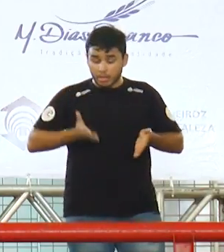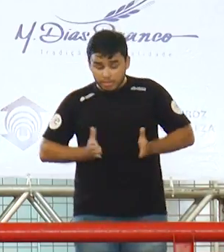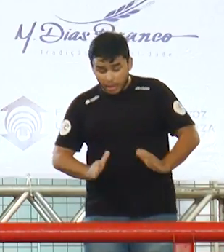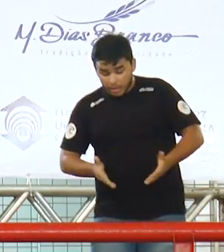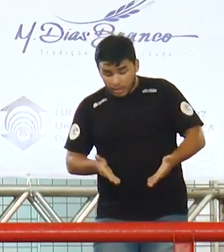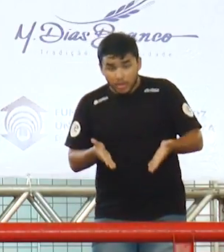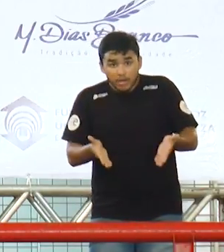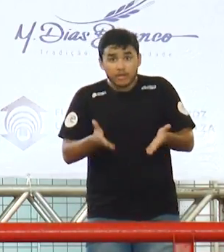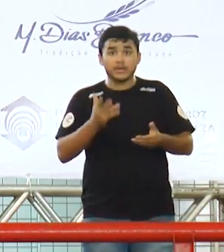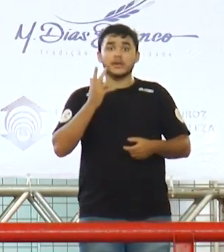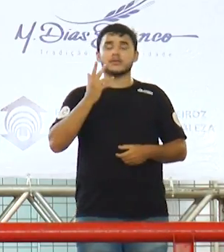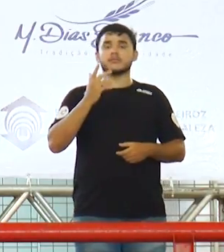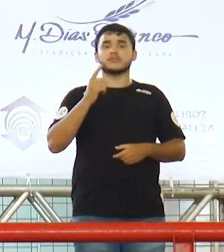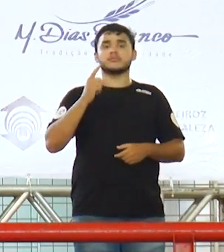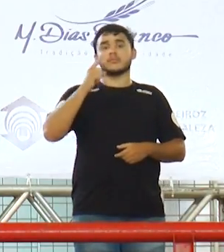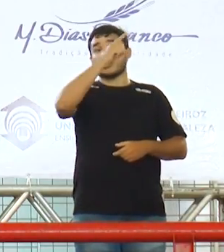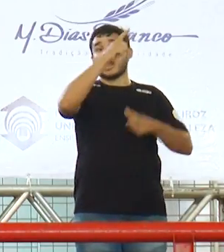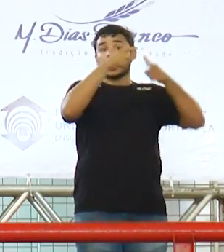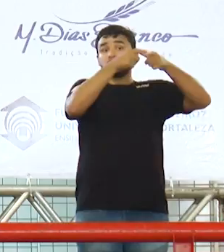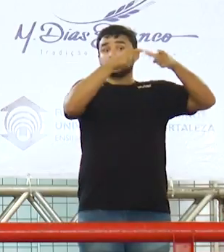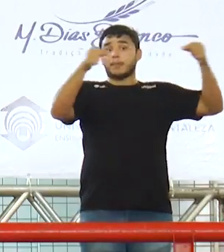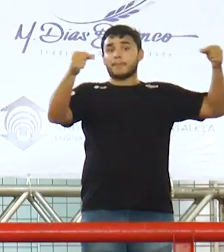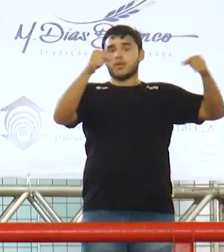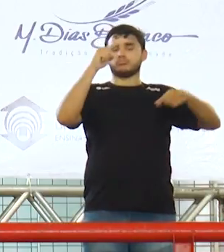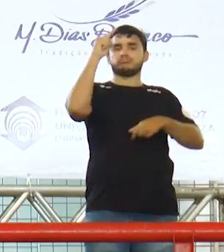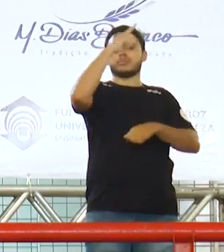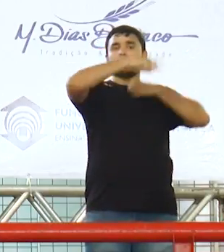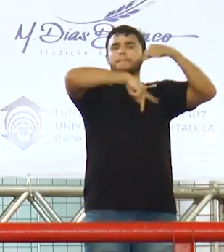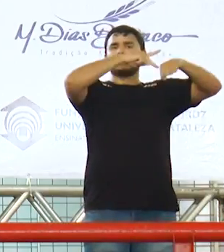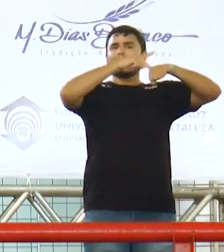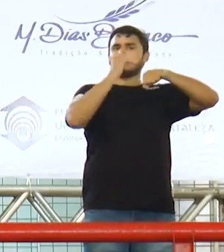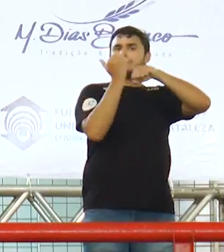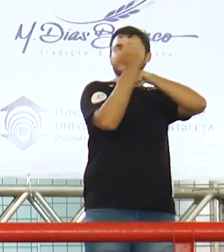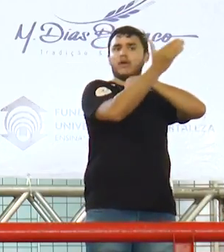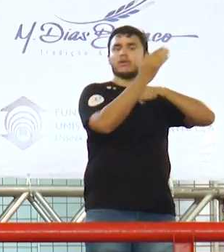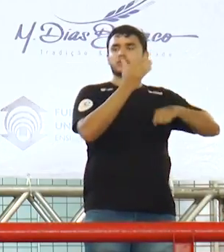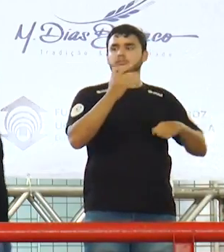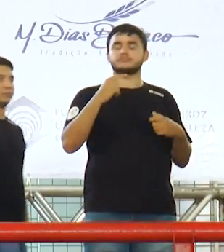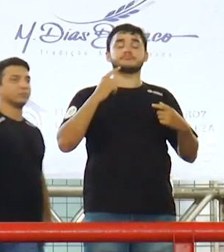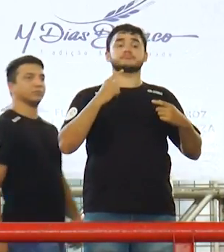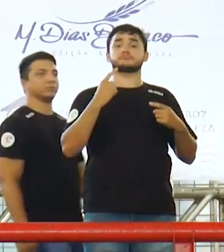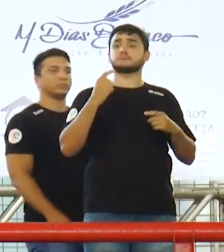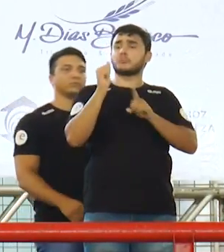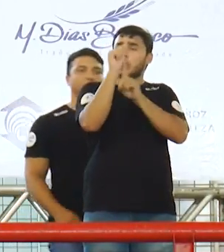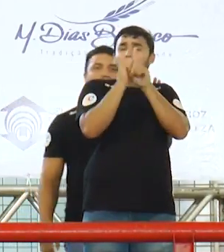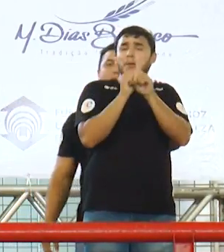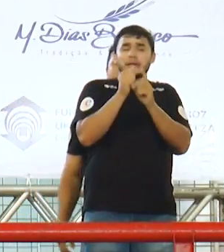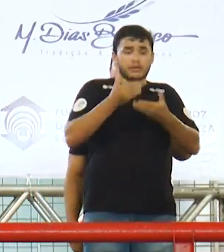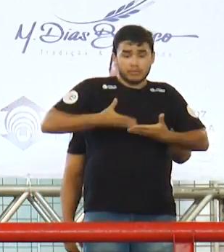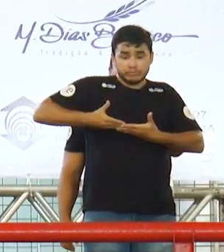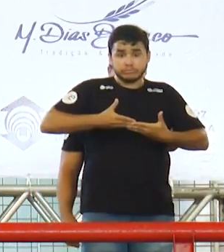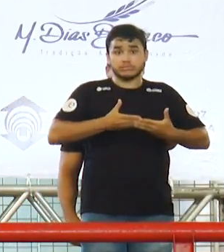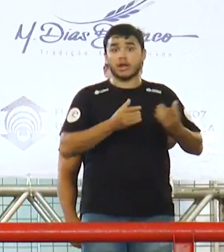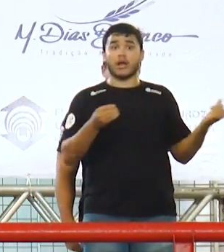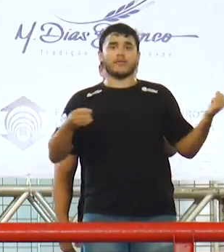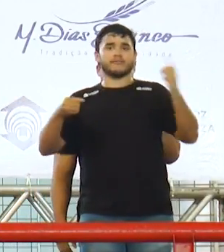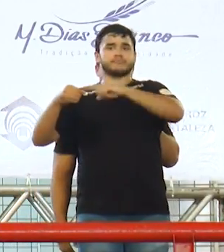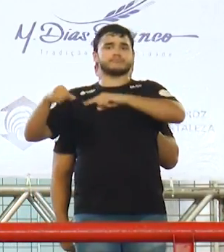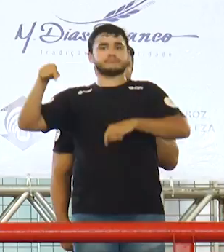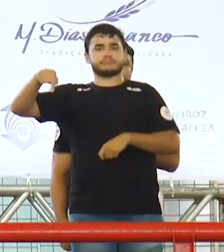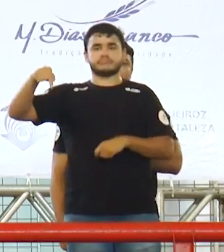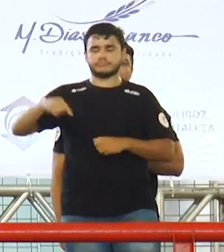ter nascido no Japão, com 1 mês de idade veio para cá,